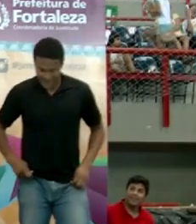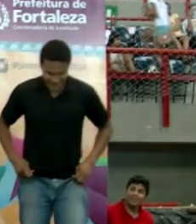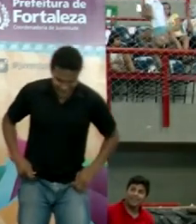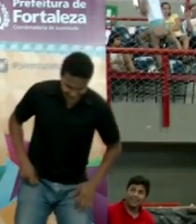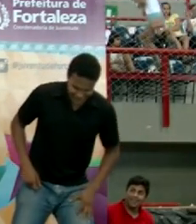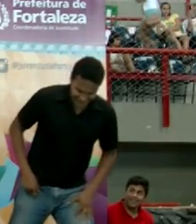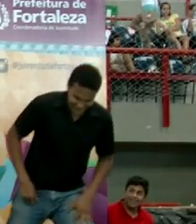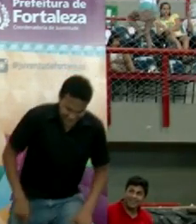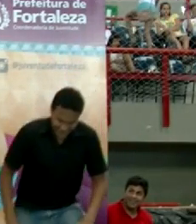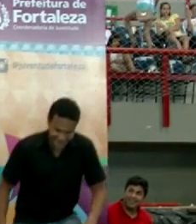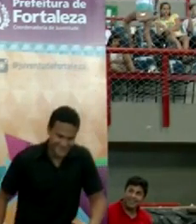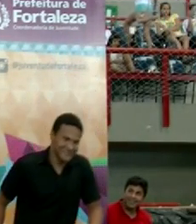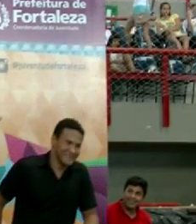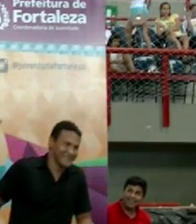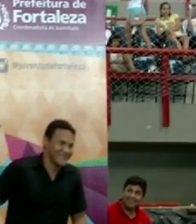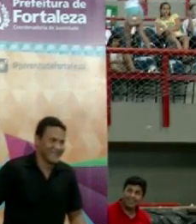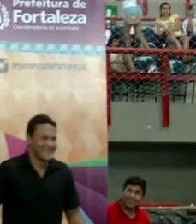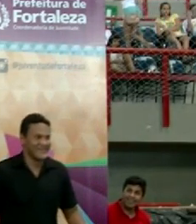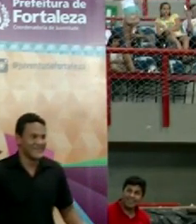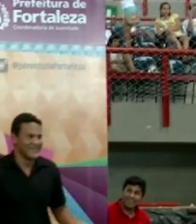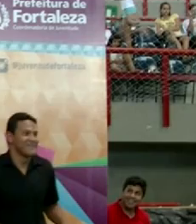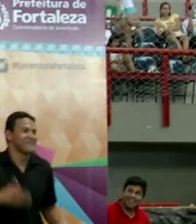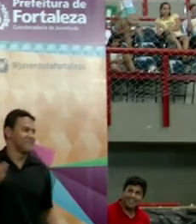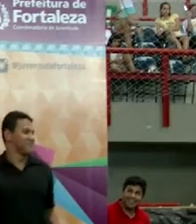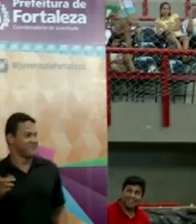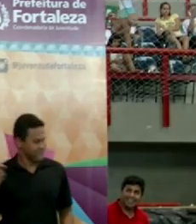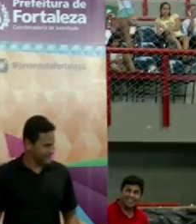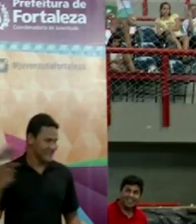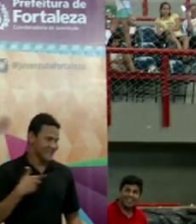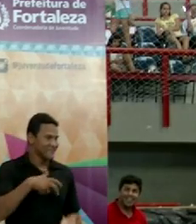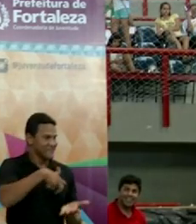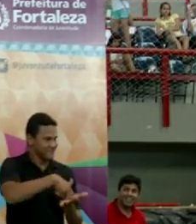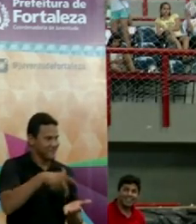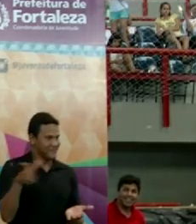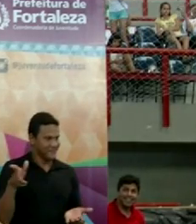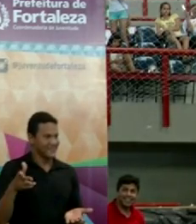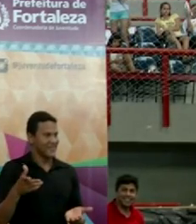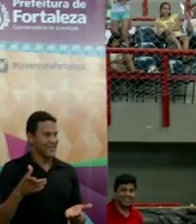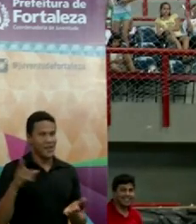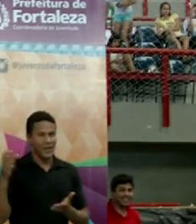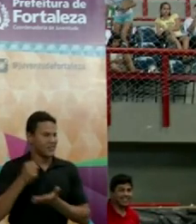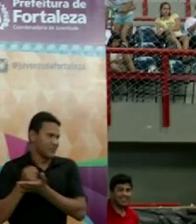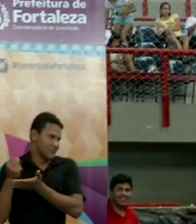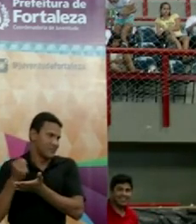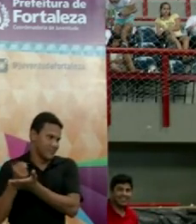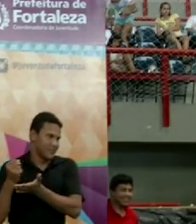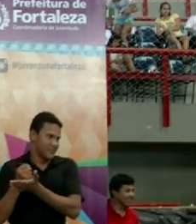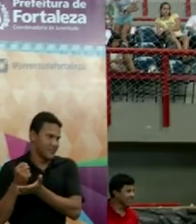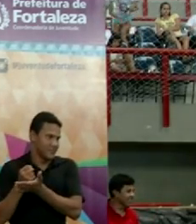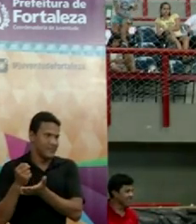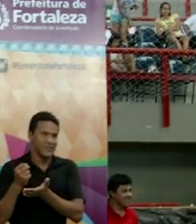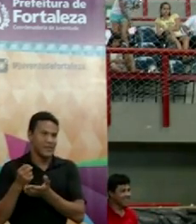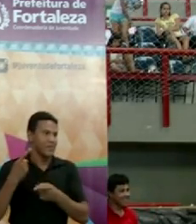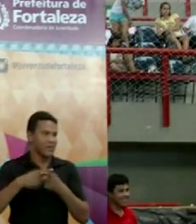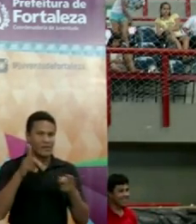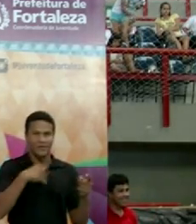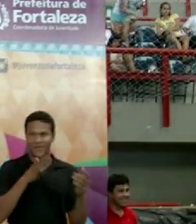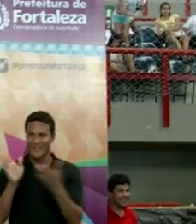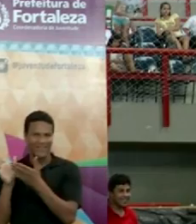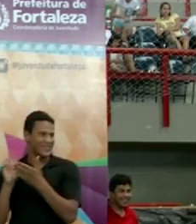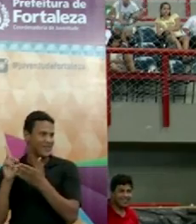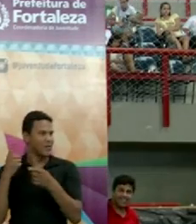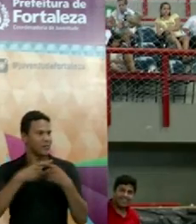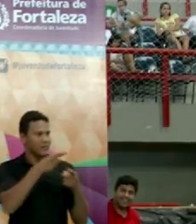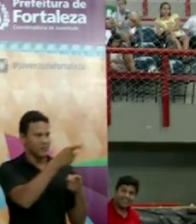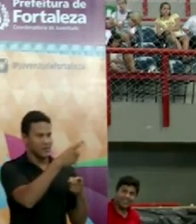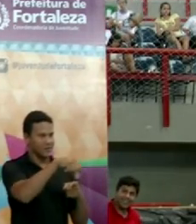certo, tenha calma. Menino Roberto vai ficar de joelho. Roberto está ajudando o nego aqui. Roberto não vai ficar de lado para ajudar os